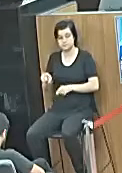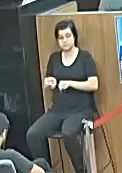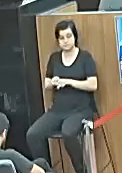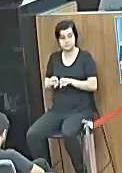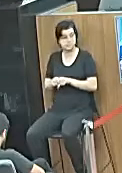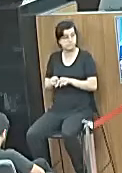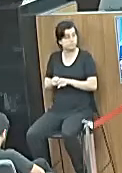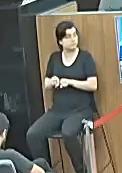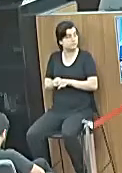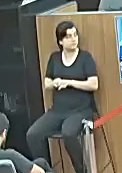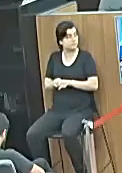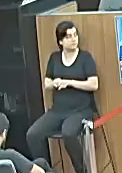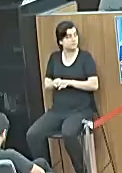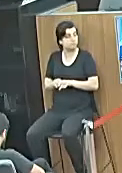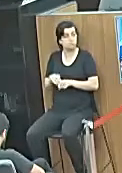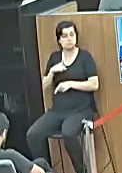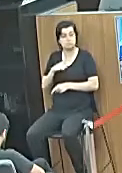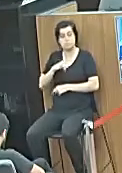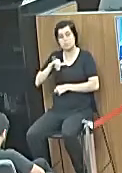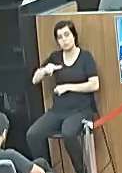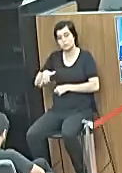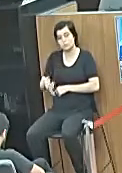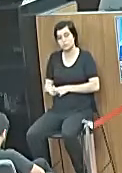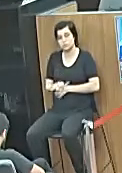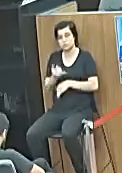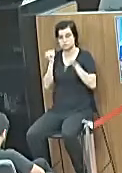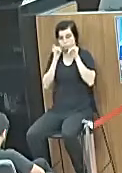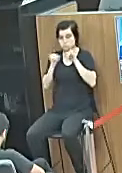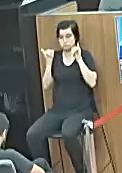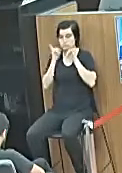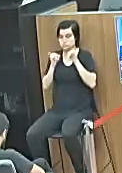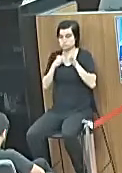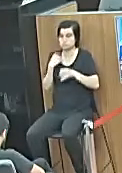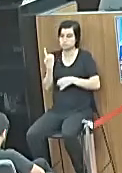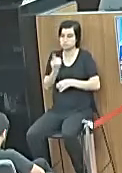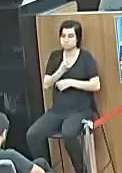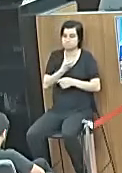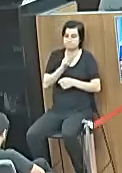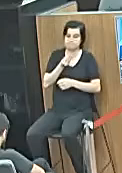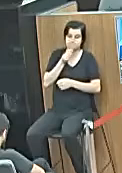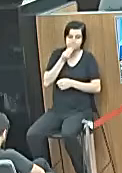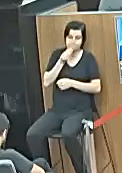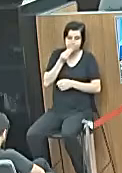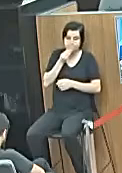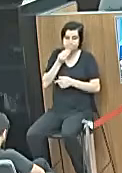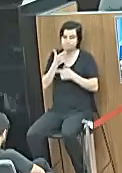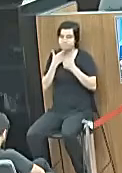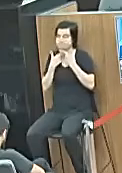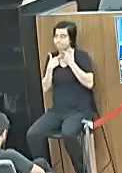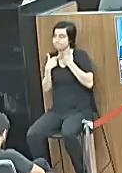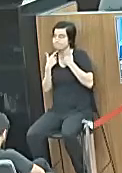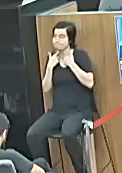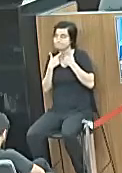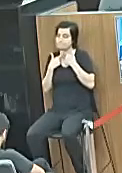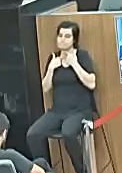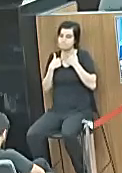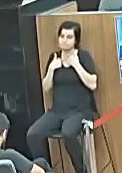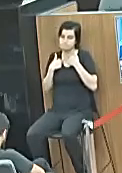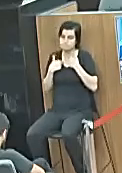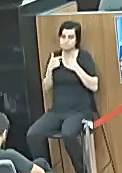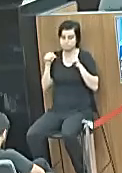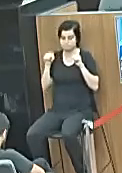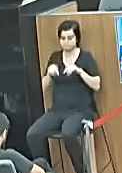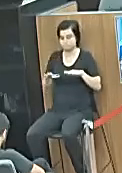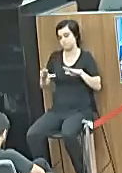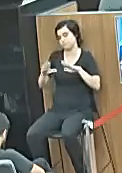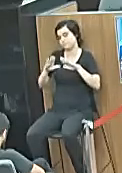possa se tivermos a chance de expressar os nossos anseios nos nossos desejos perante essa